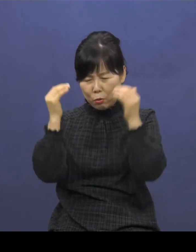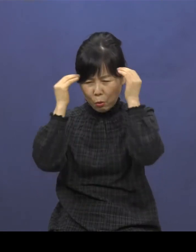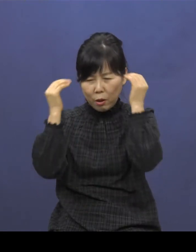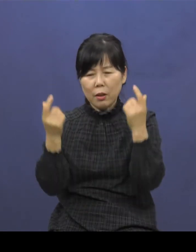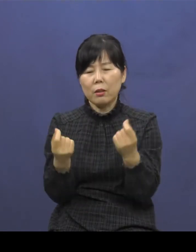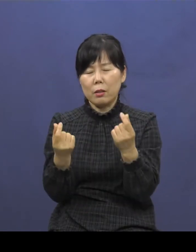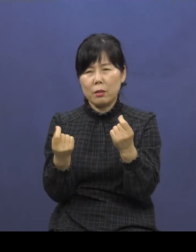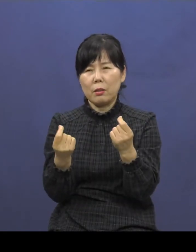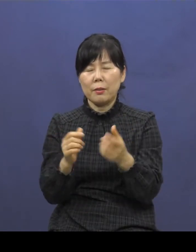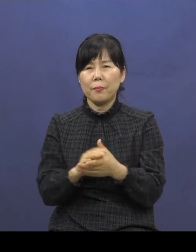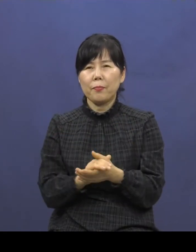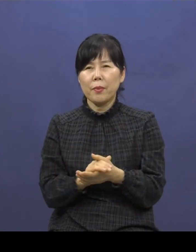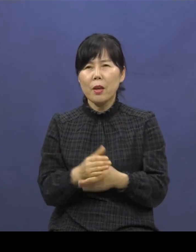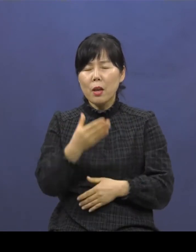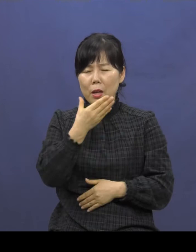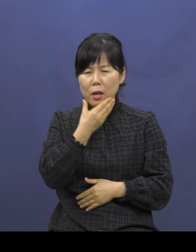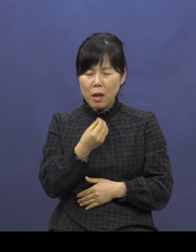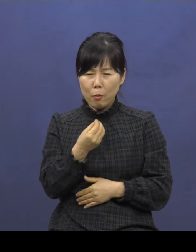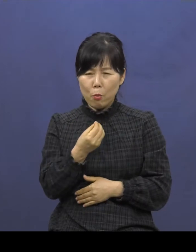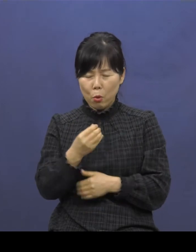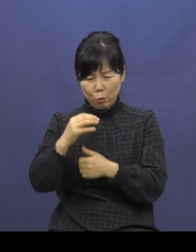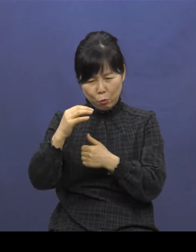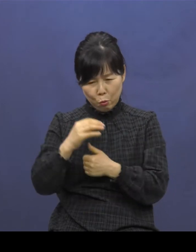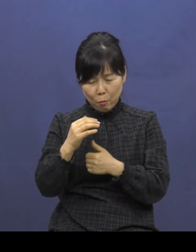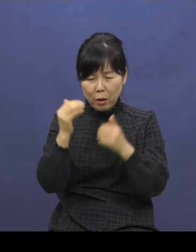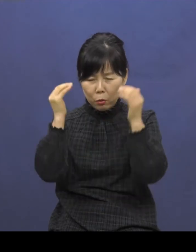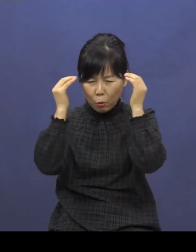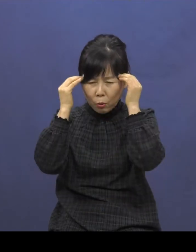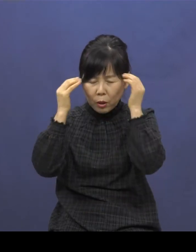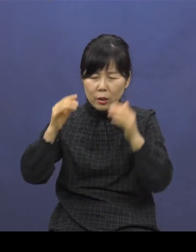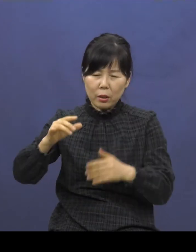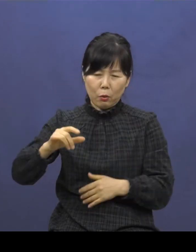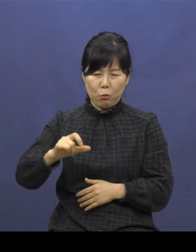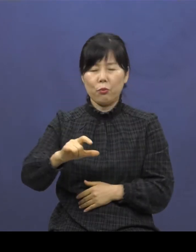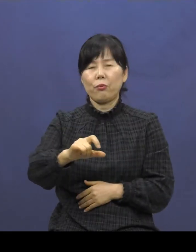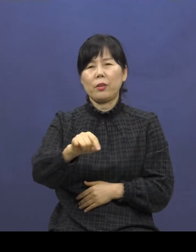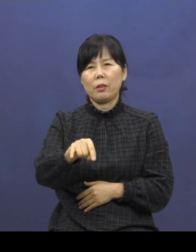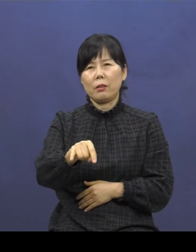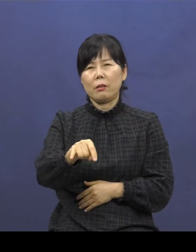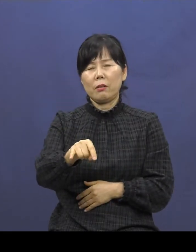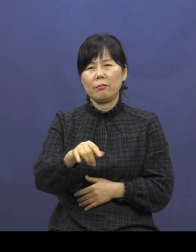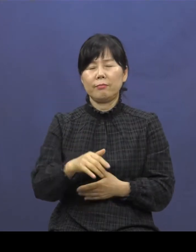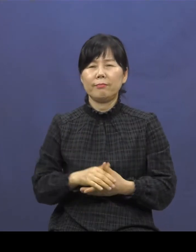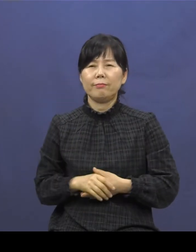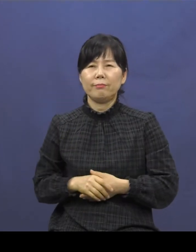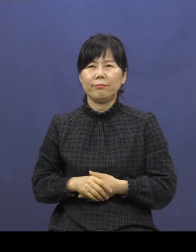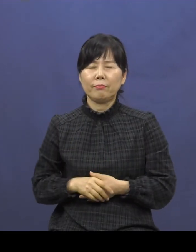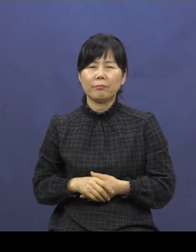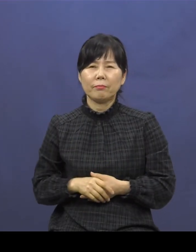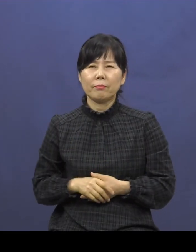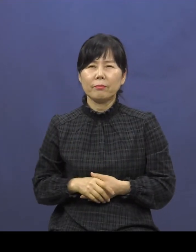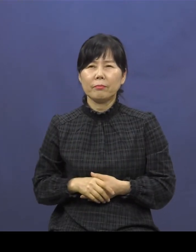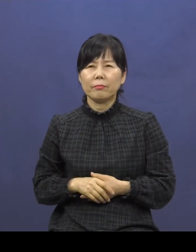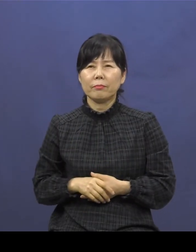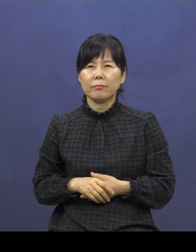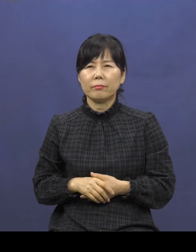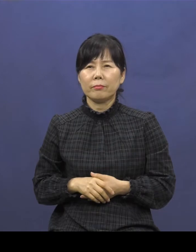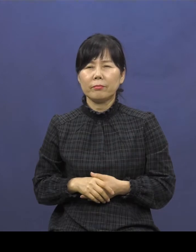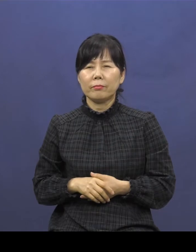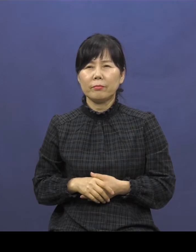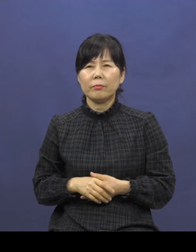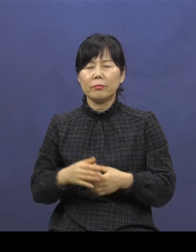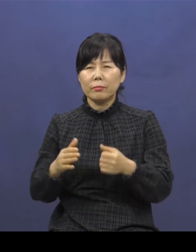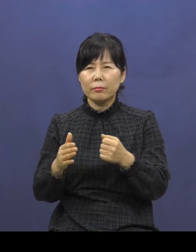이것이 정말 우리의 행복을 위협하는 그런 고난으로 오고 있다는 것, 또 이것도 부인할 수 없는 사실이죠.